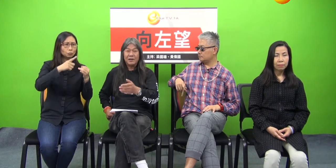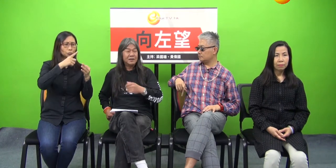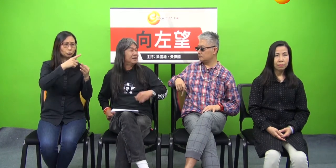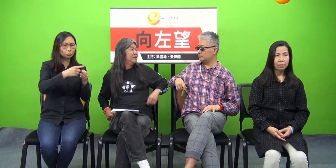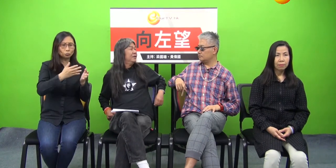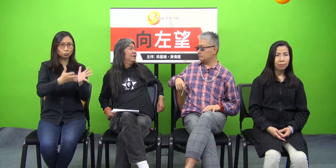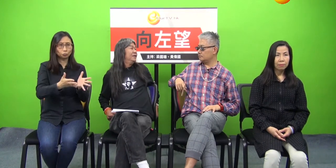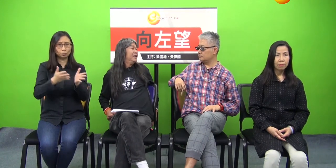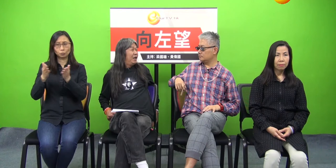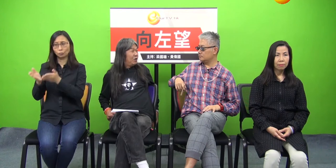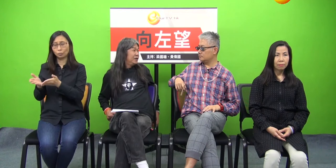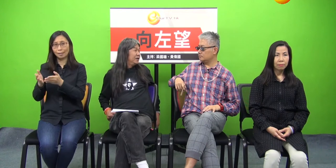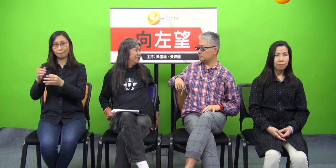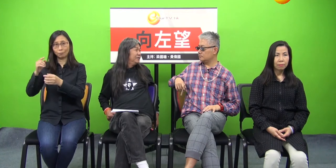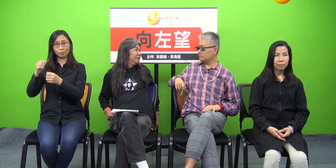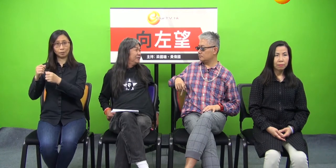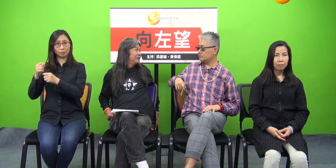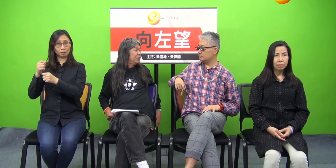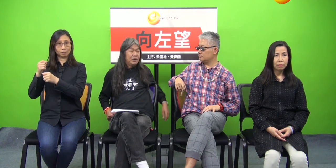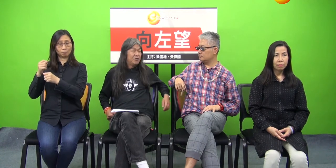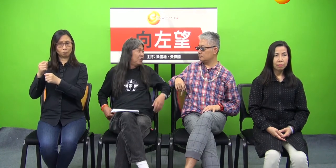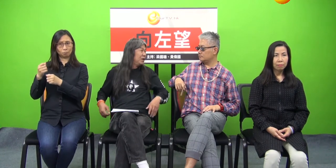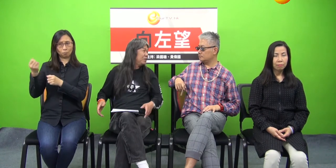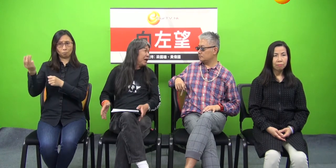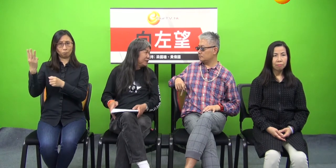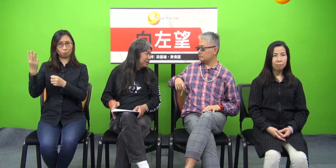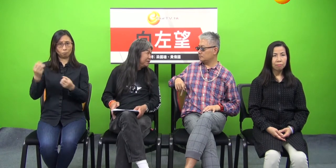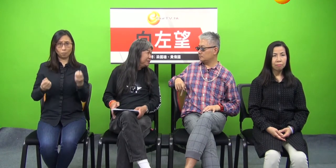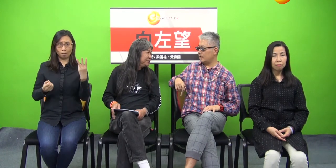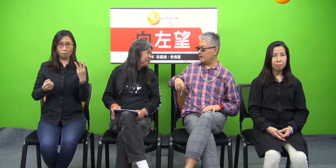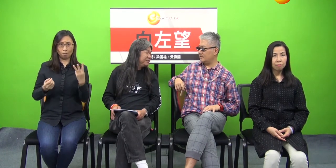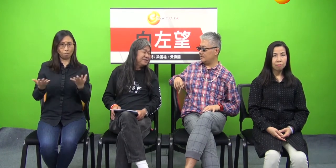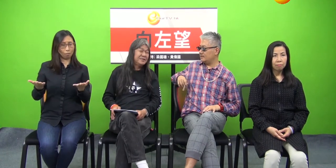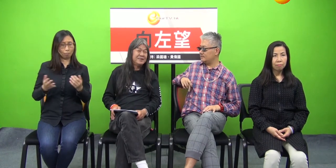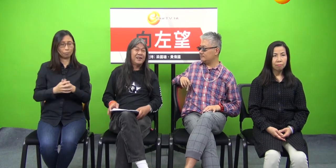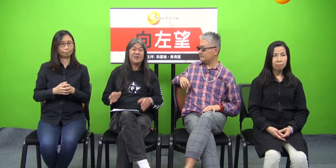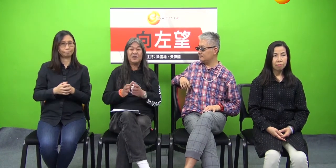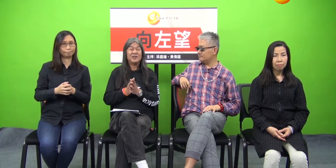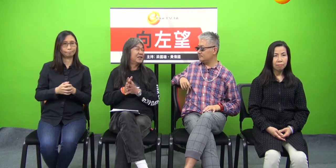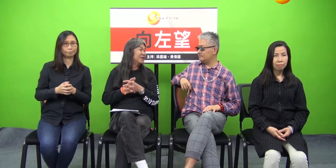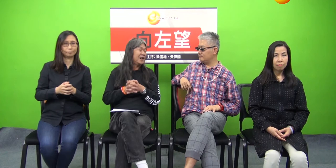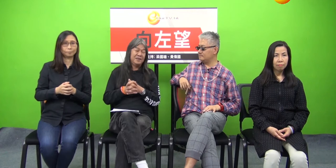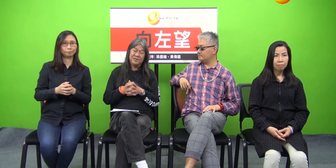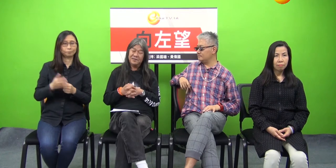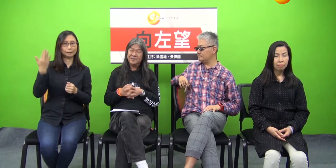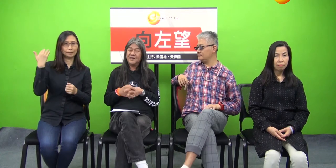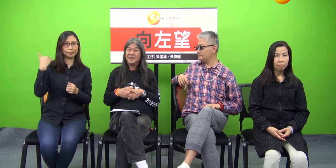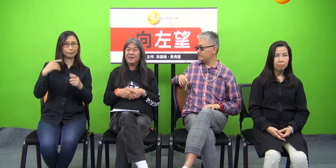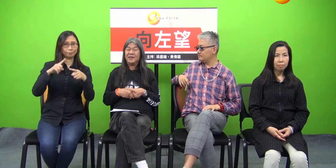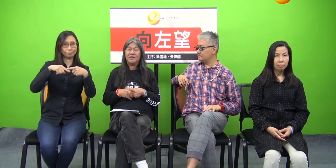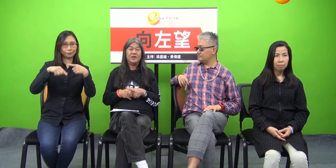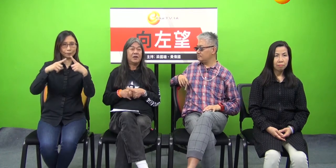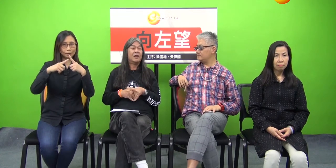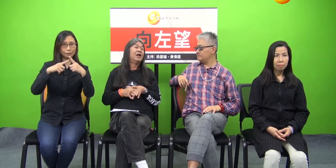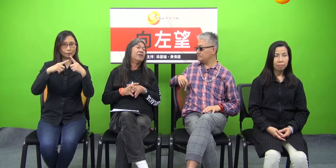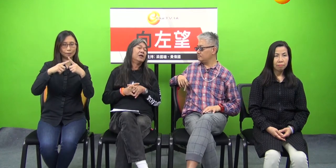文係惡啲咧？咁都係有人訪問啊，彭真，即係當時嘅人大